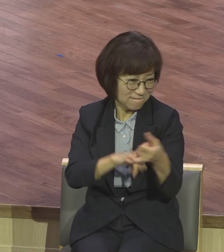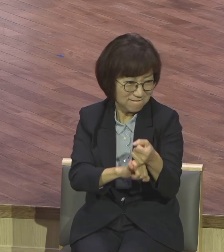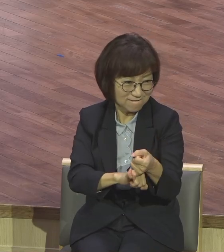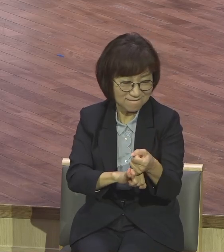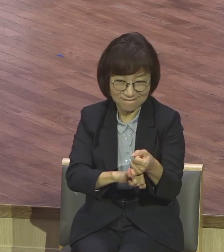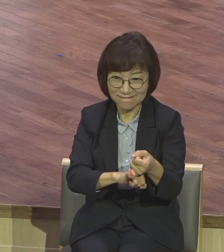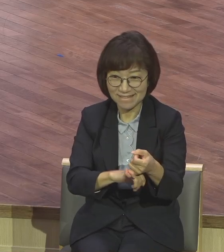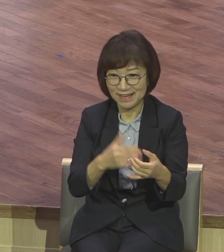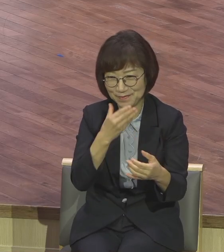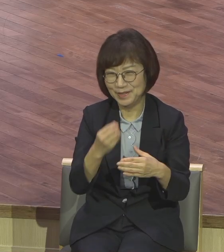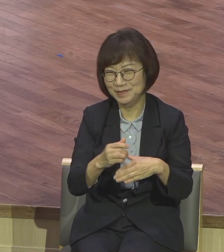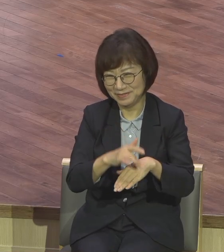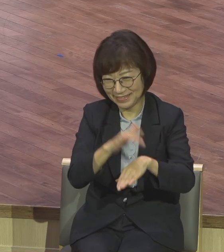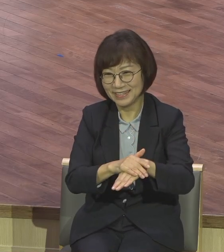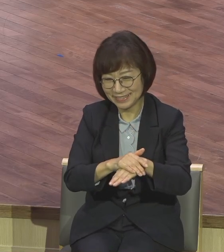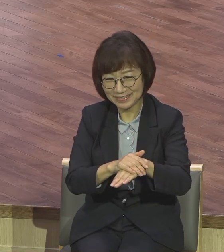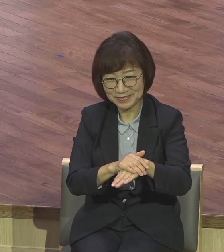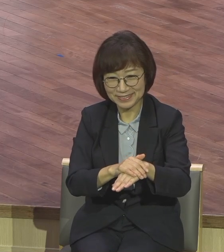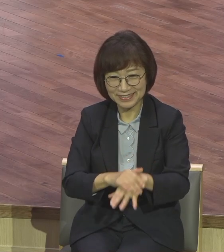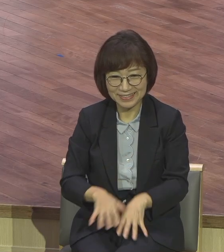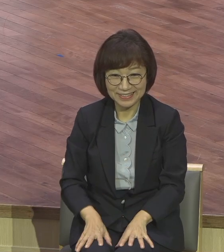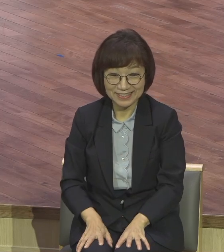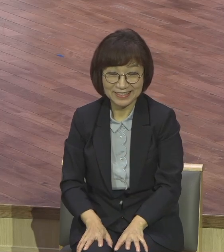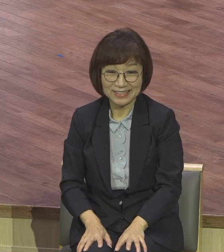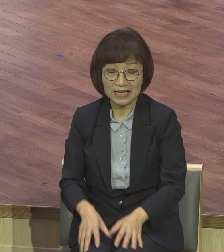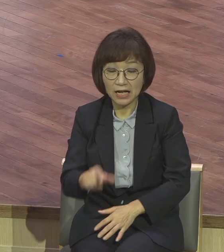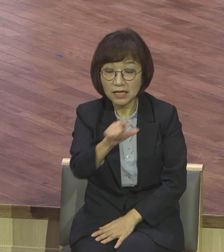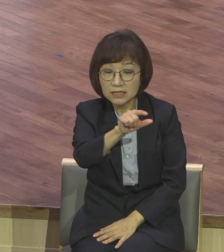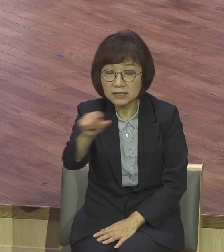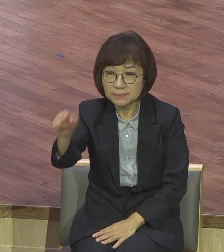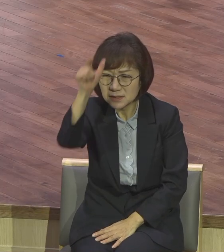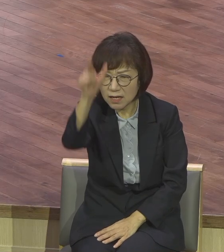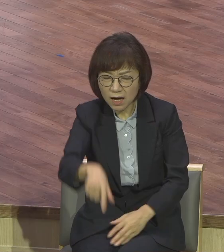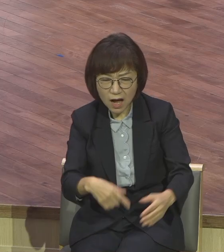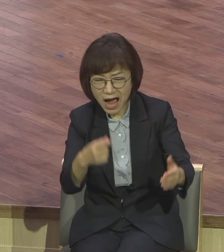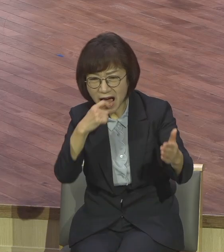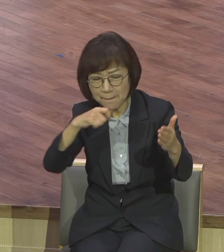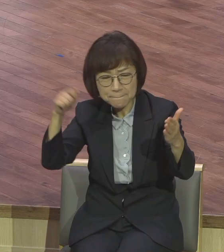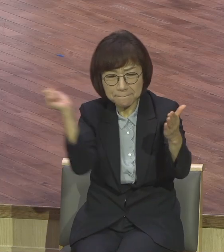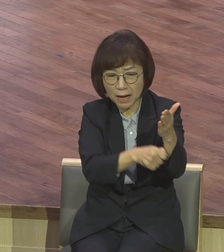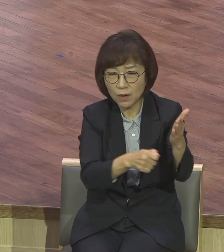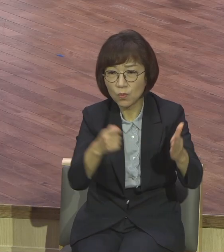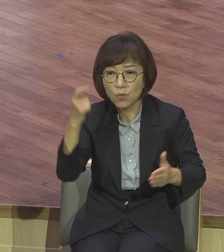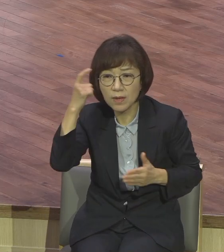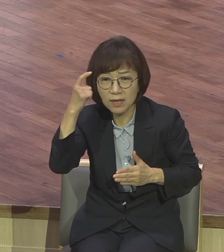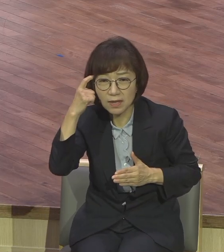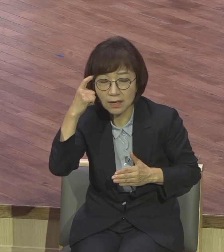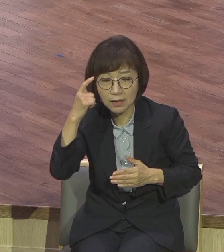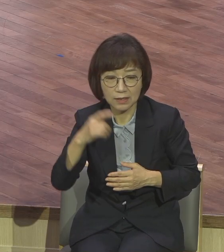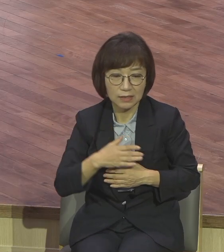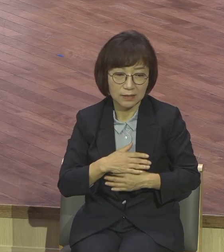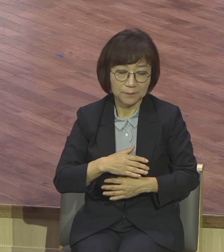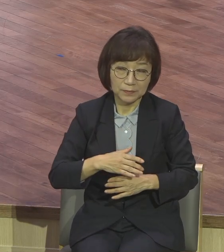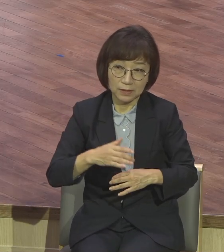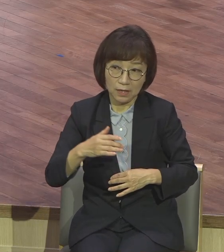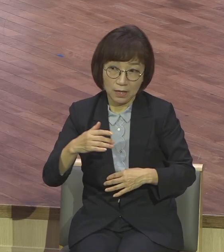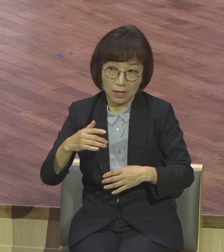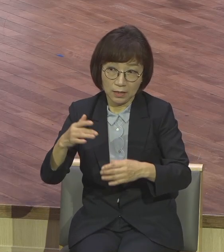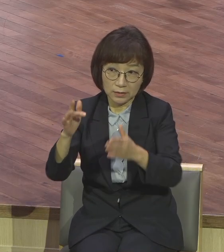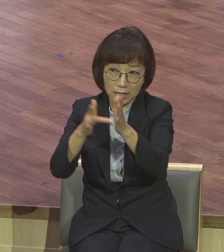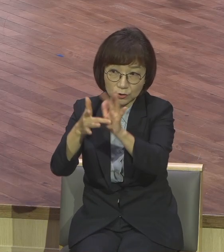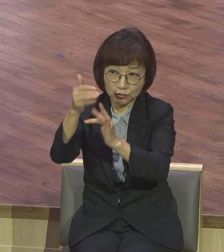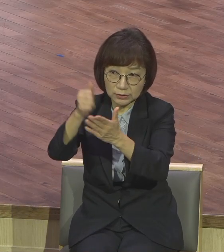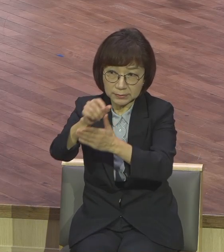특별히 십자에 못 박혔다는 것은 아주 중요한 말입니다. 멸망받아야 되는 나는 없어졌다, 그